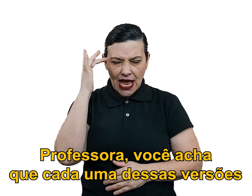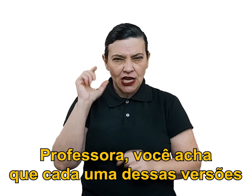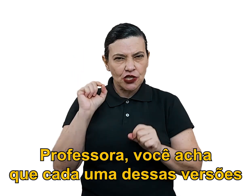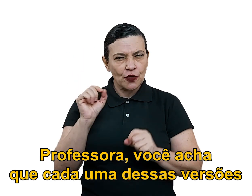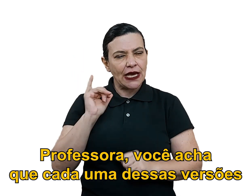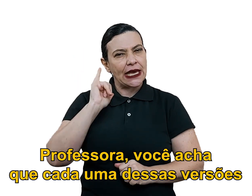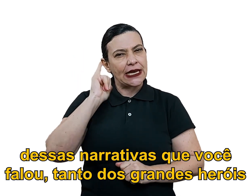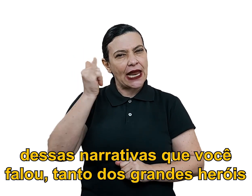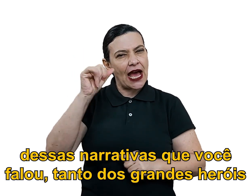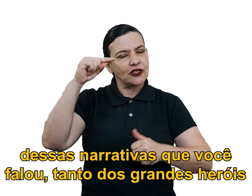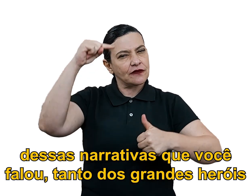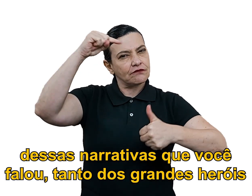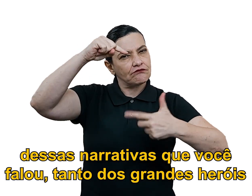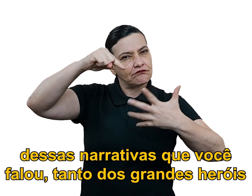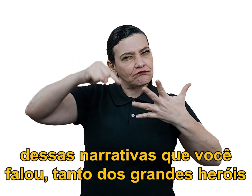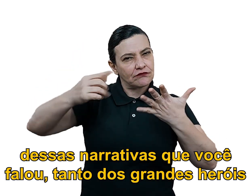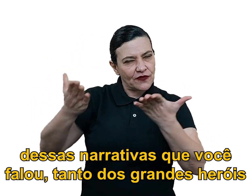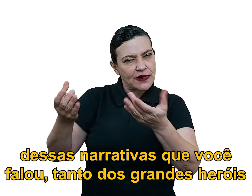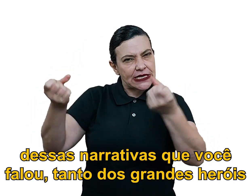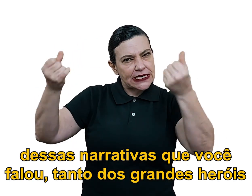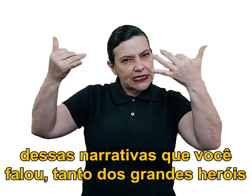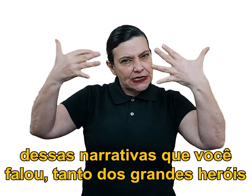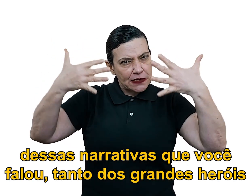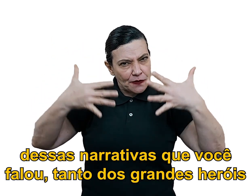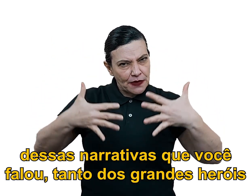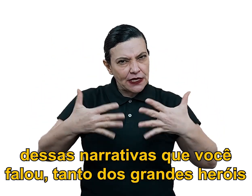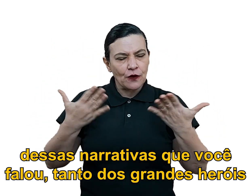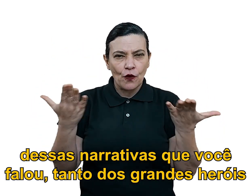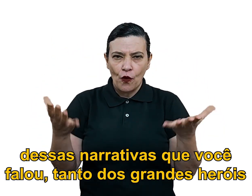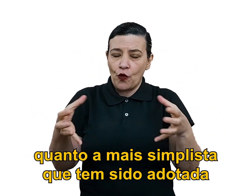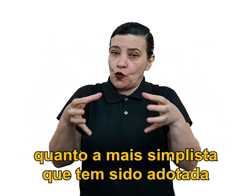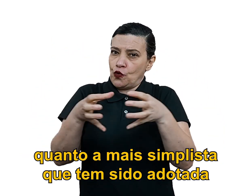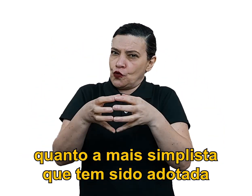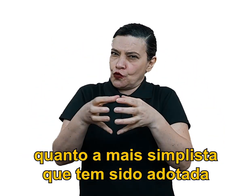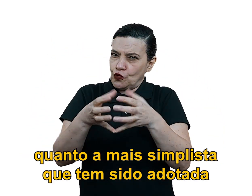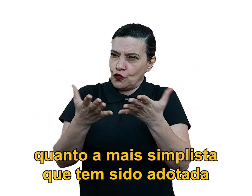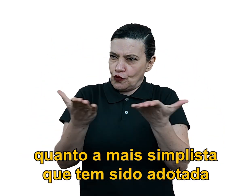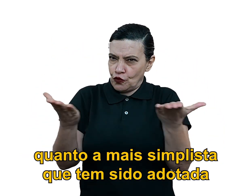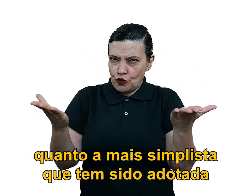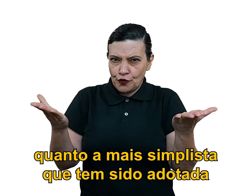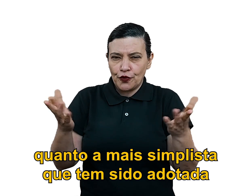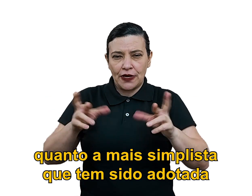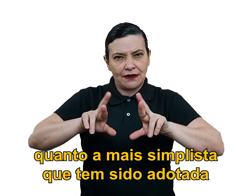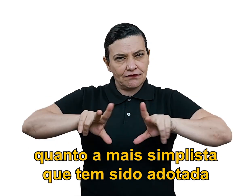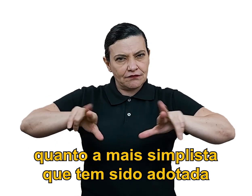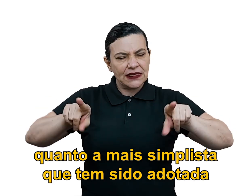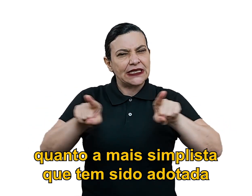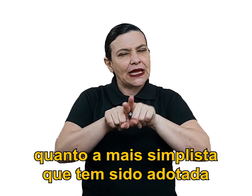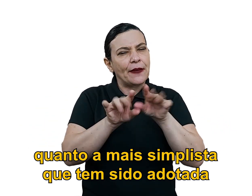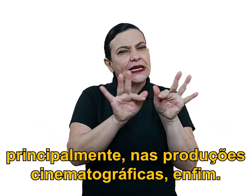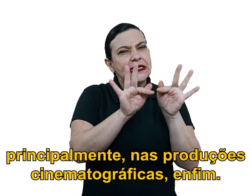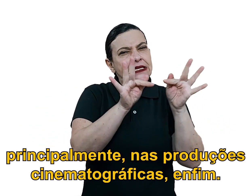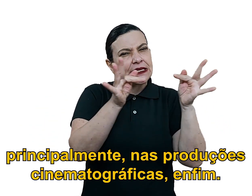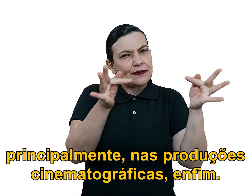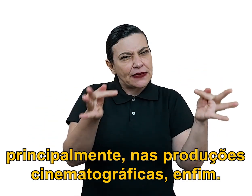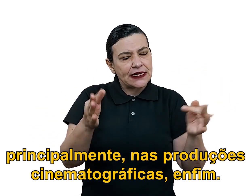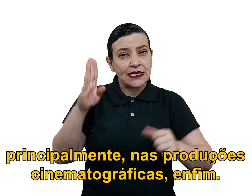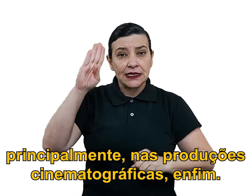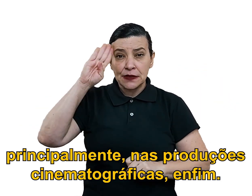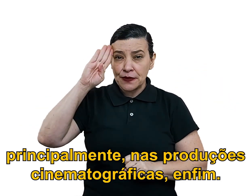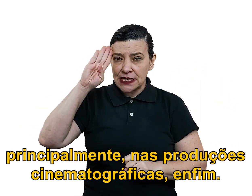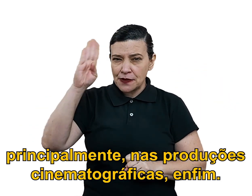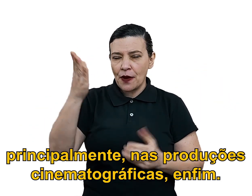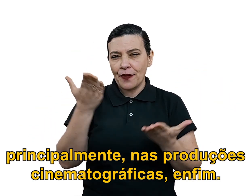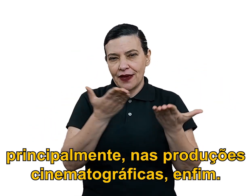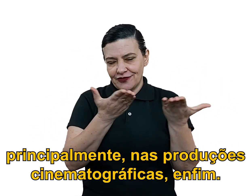uma dessas versões, assim, dessas narrativas que você falou, tanto a dos grandes heróis, quanto a mais simplista, que tem sido adotada e tudo mais, principalmente